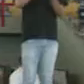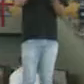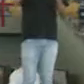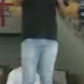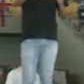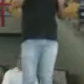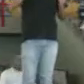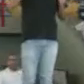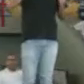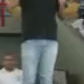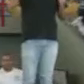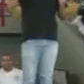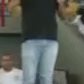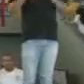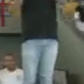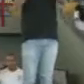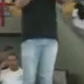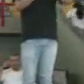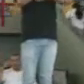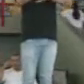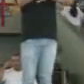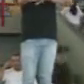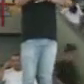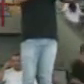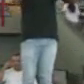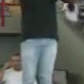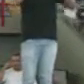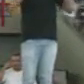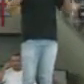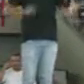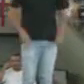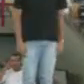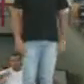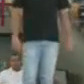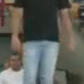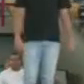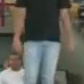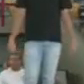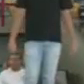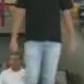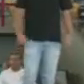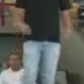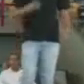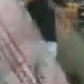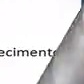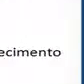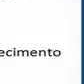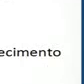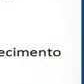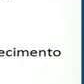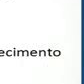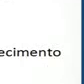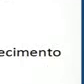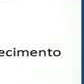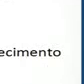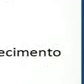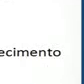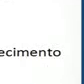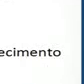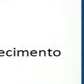dica que eu trouxe nessa apresentação para vocês, aí eu vou avisando. Tudo tranquilo? Podemos começar direitinho? Vamos lá?